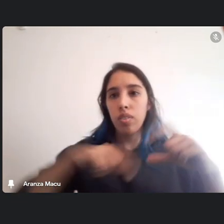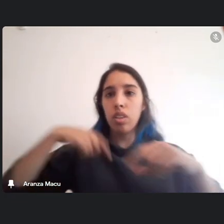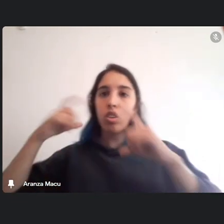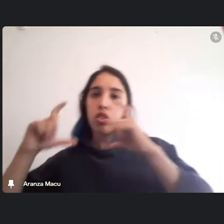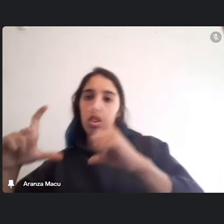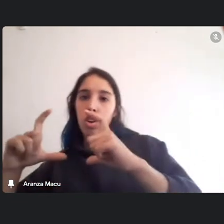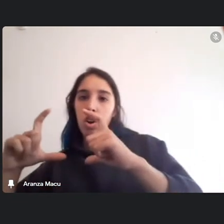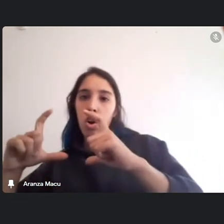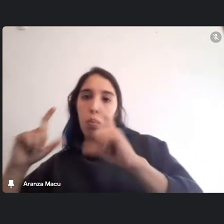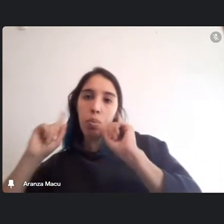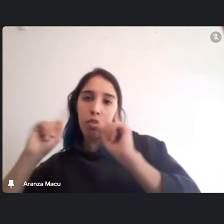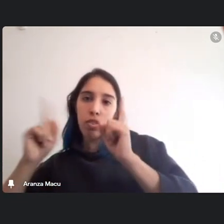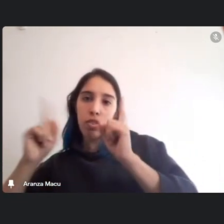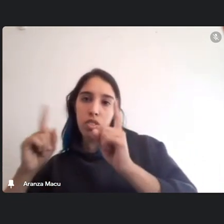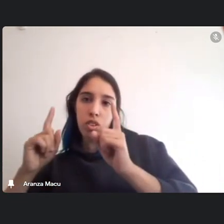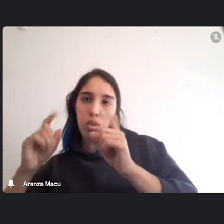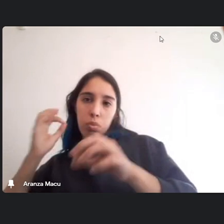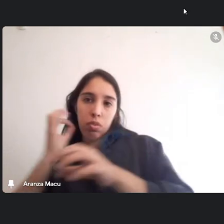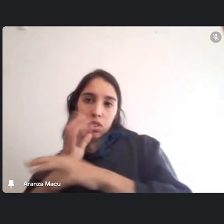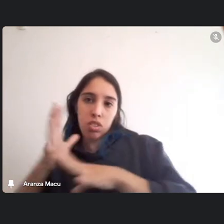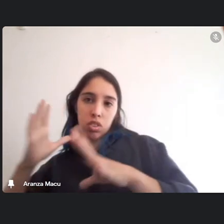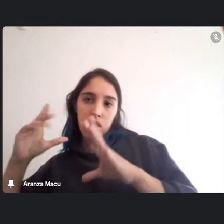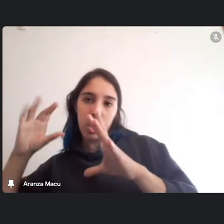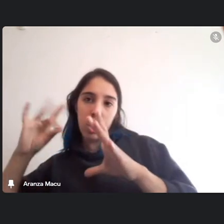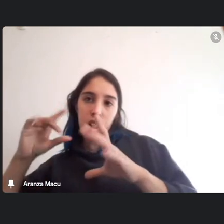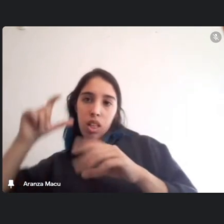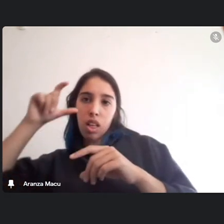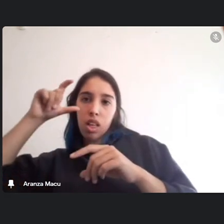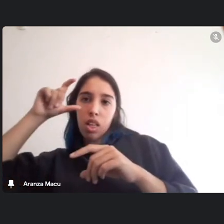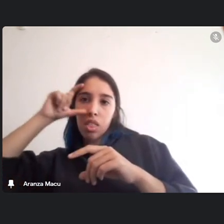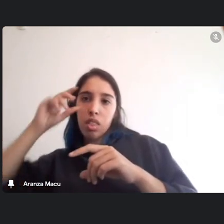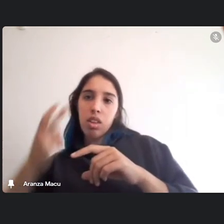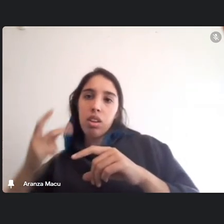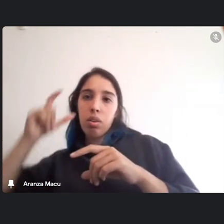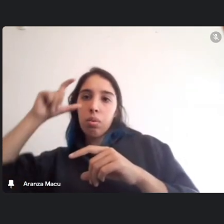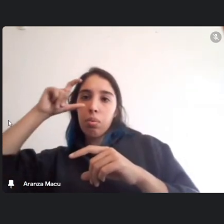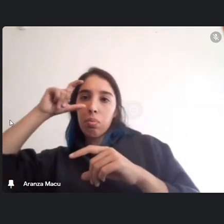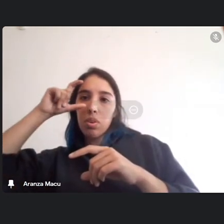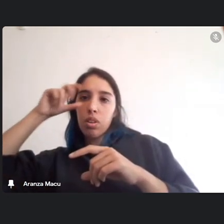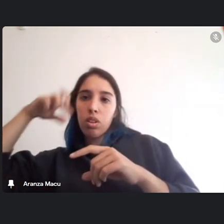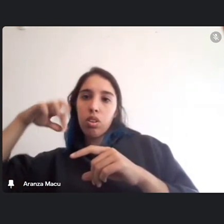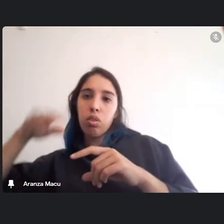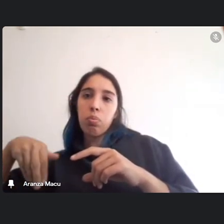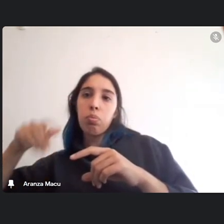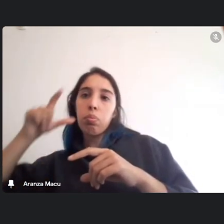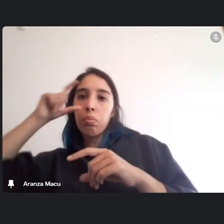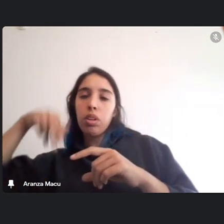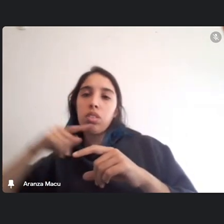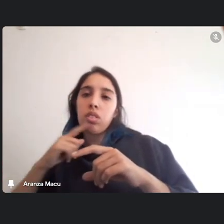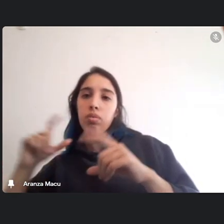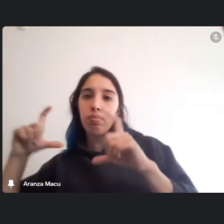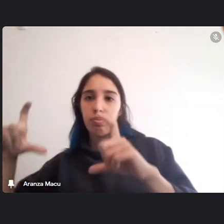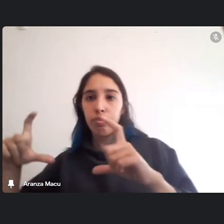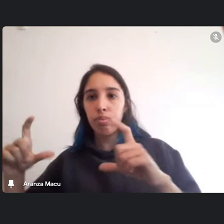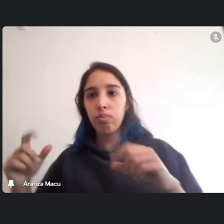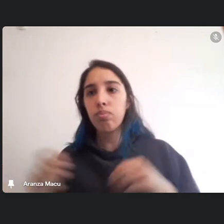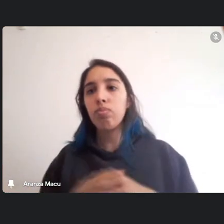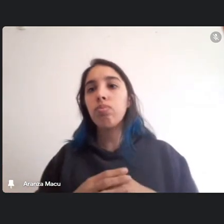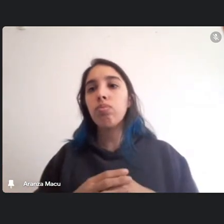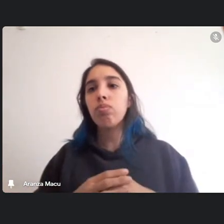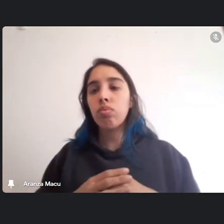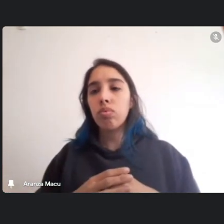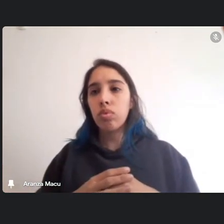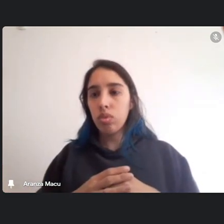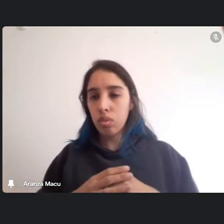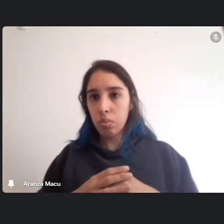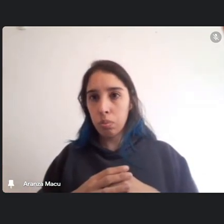pueden presentar, ¿sí? Que alguien haya puesto todo en un bloque y el núcleo desarrollo. Y bueno, y ahí tenemos